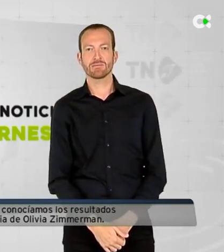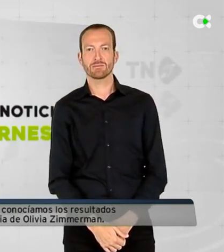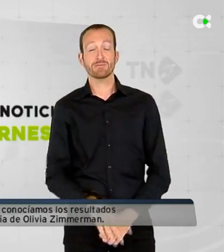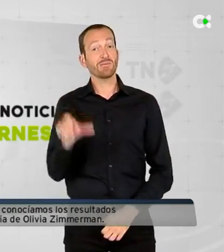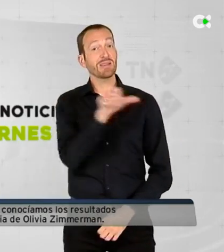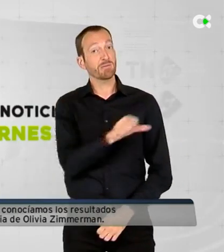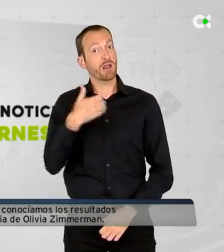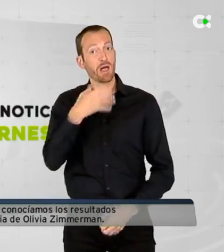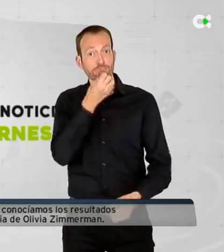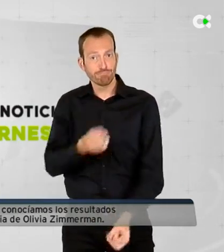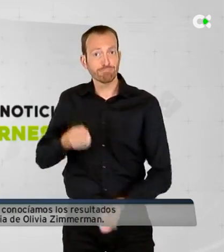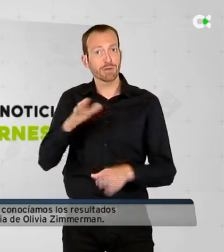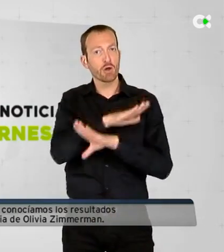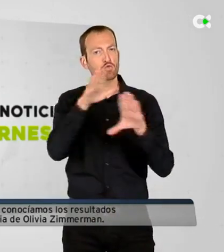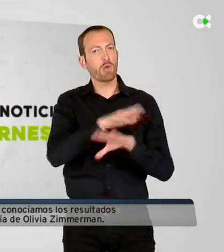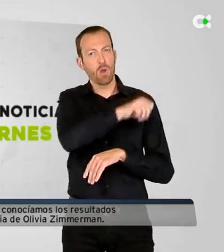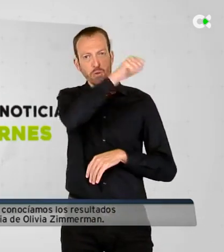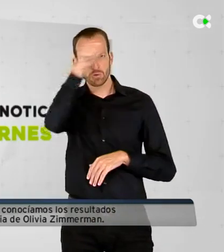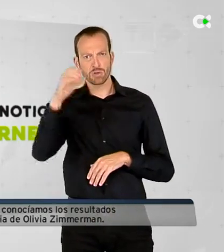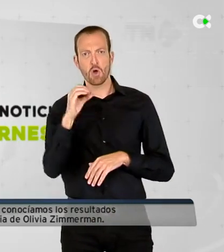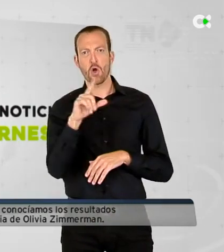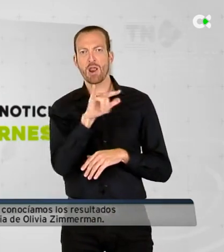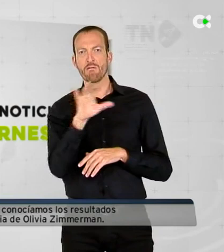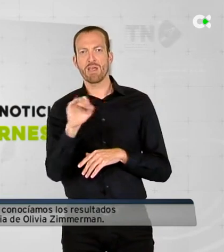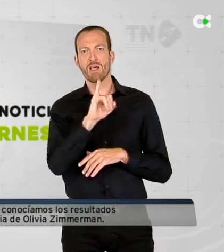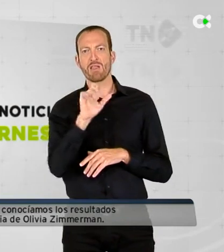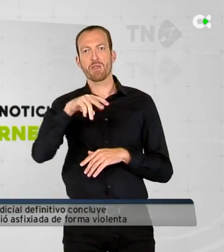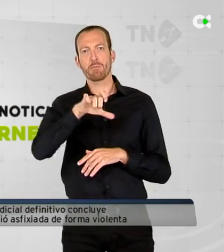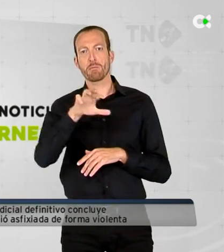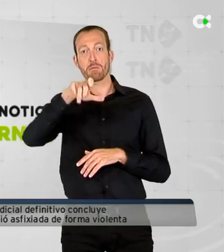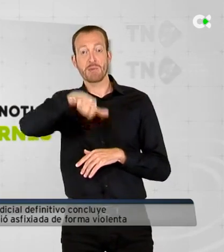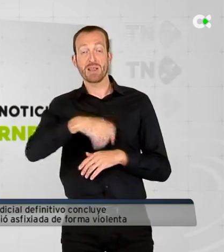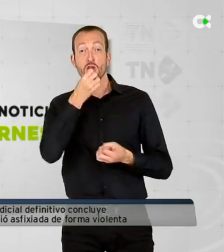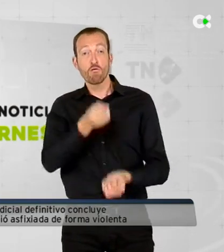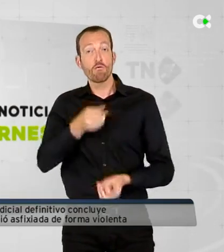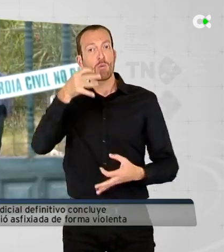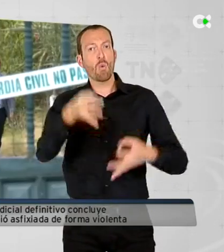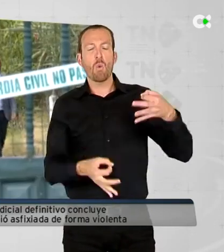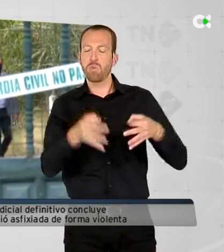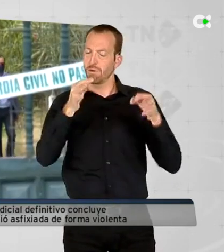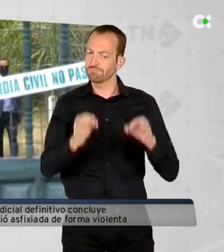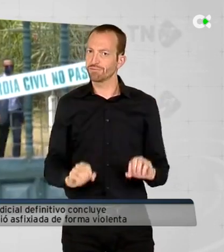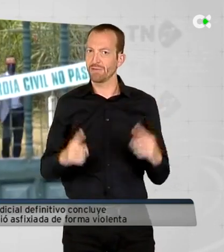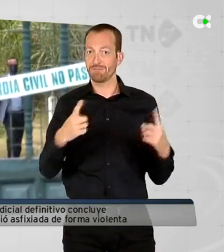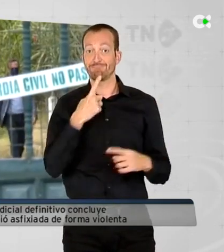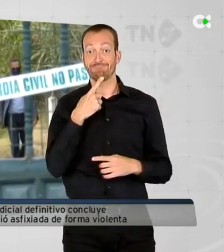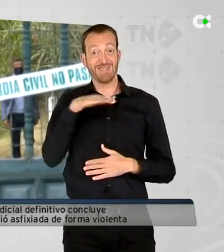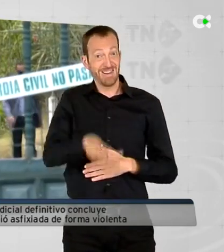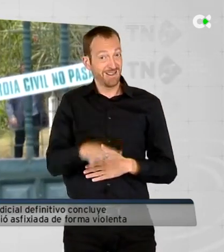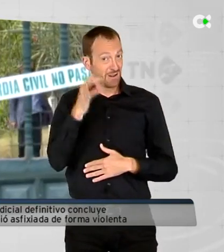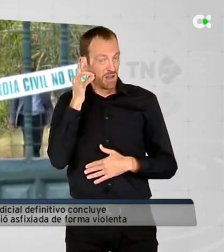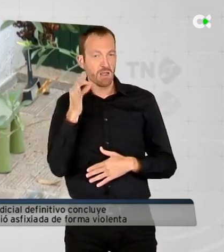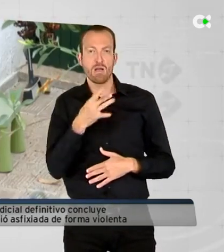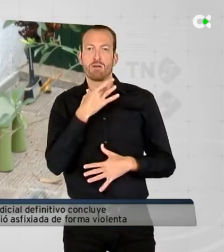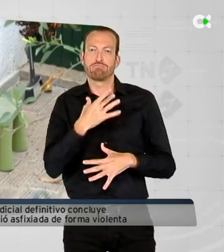Y esta semana conocíamos los resultados de la autopsia de Olivia Zimmerman. El informe judicial definitivo concluye que la menor murió